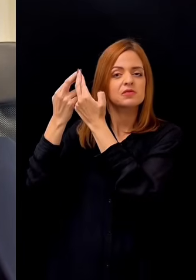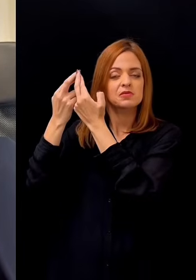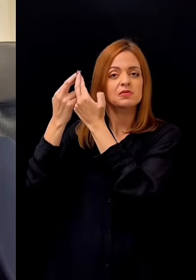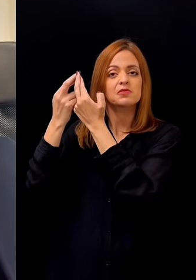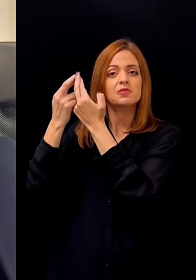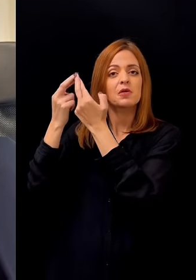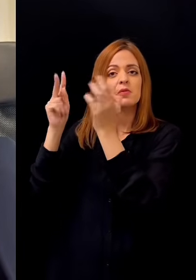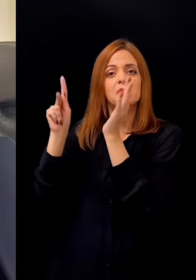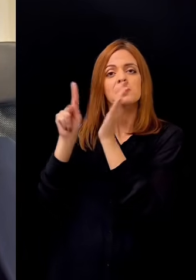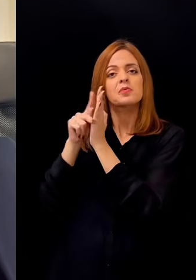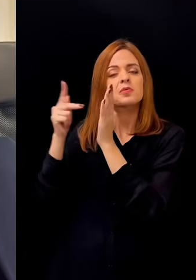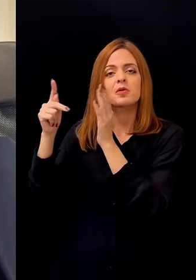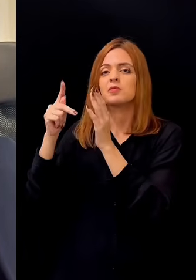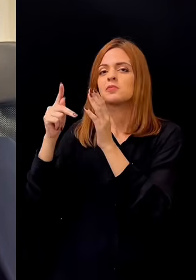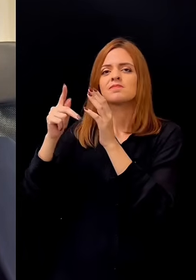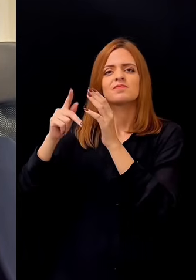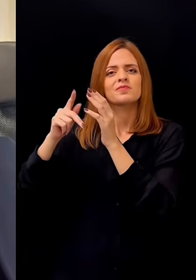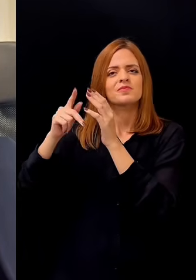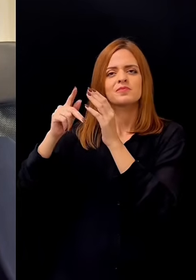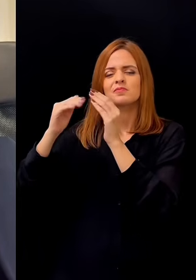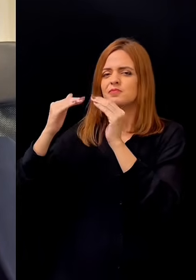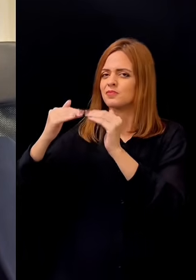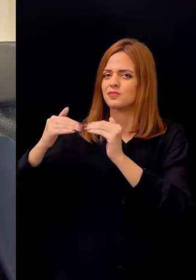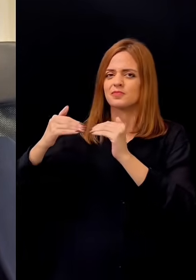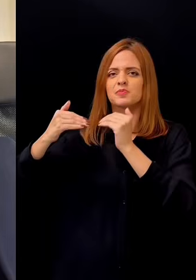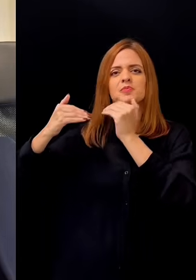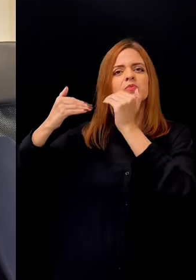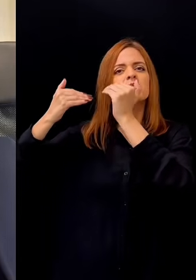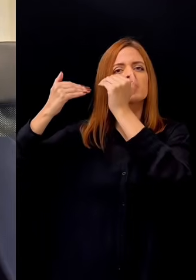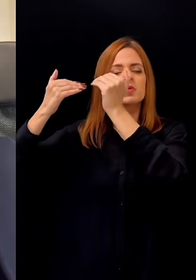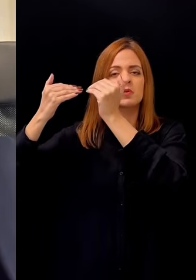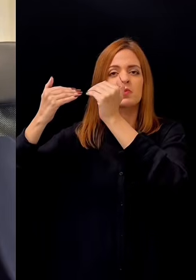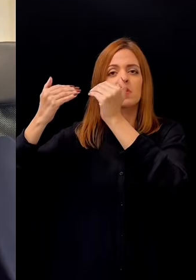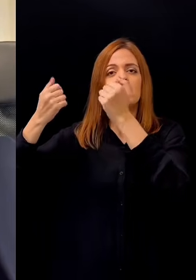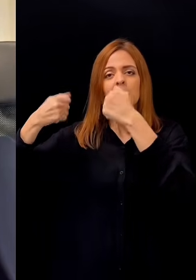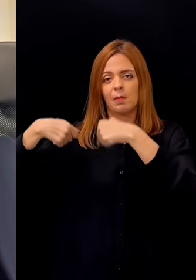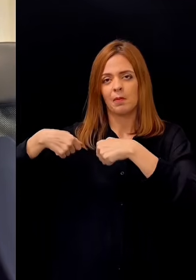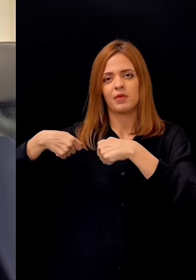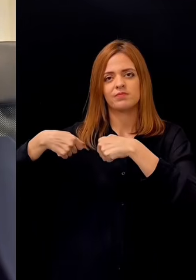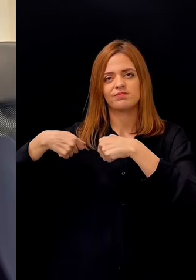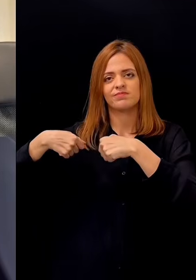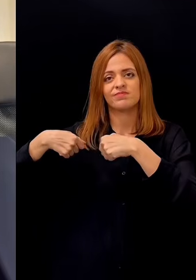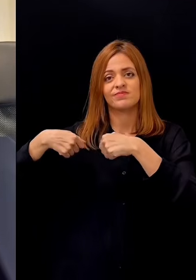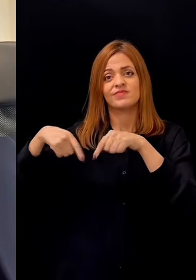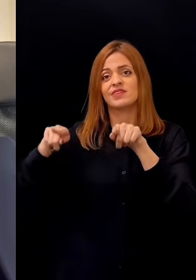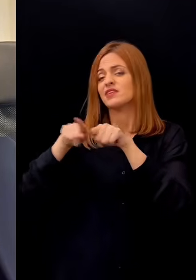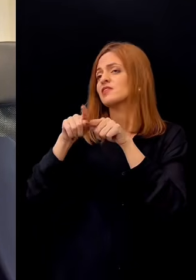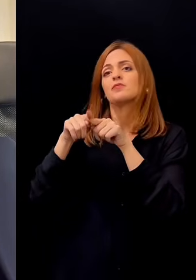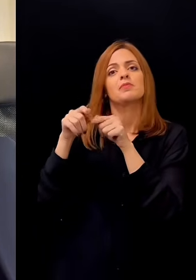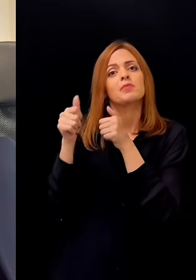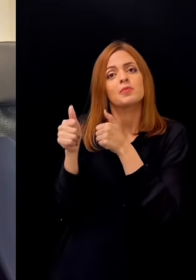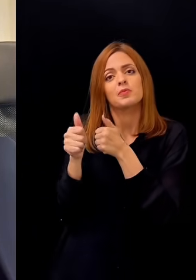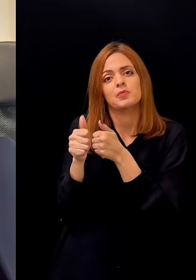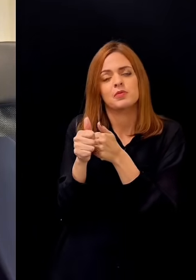infinitamente maior do que se possa imaginar. E está próximo,